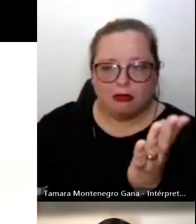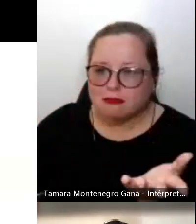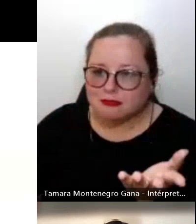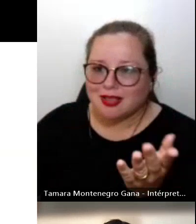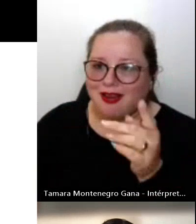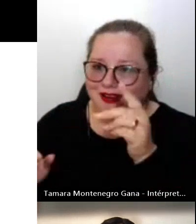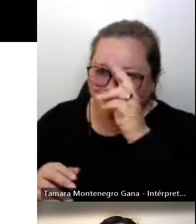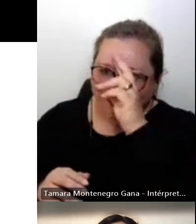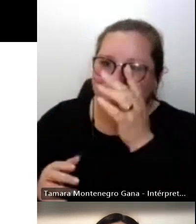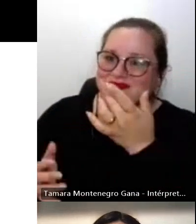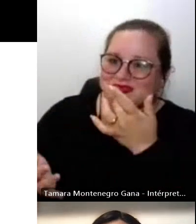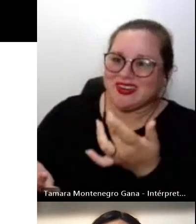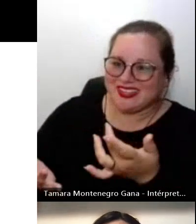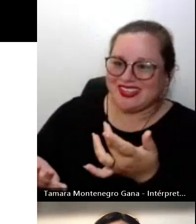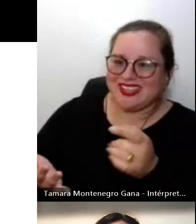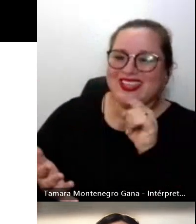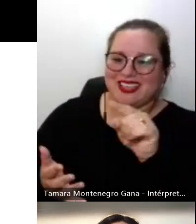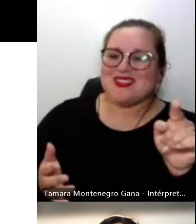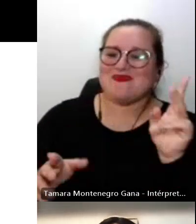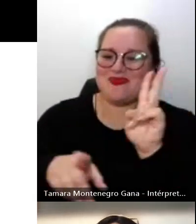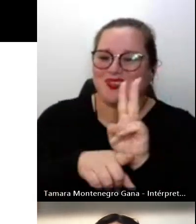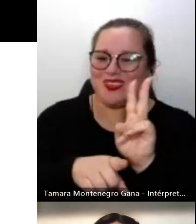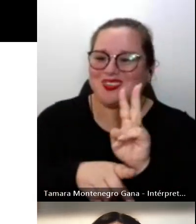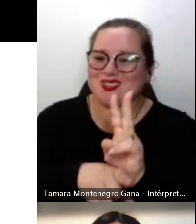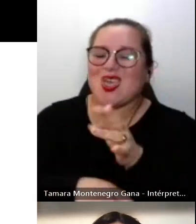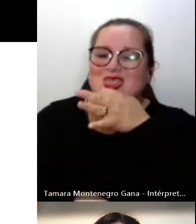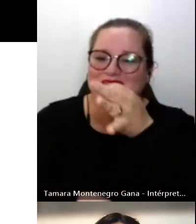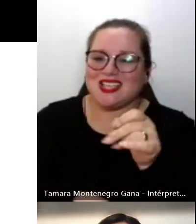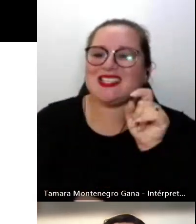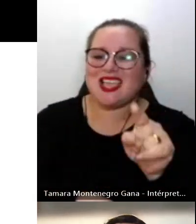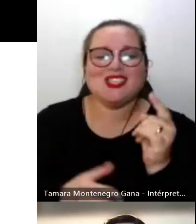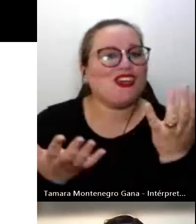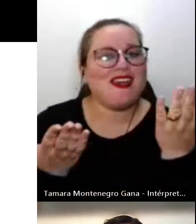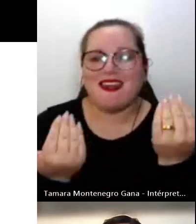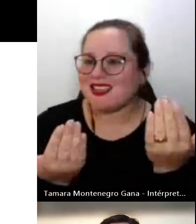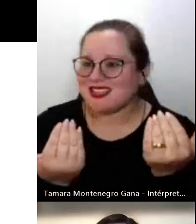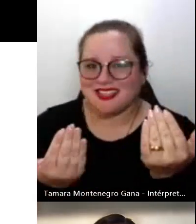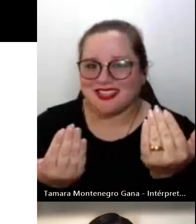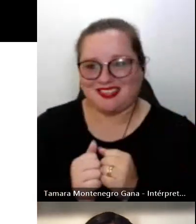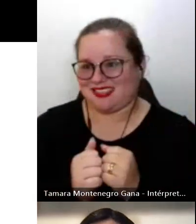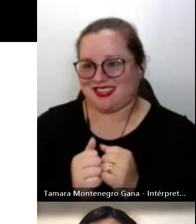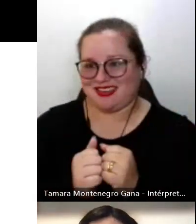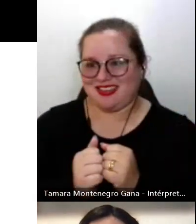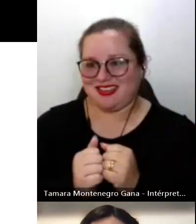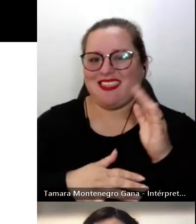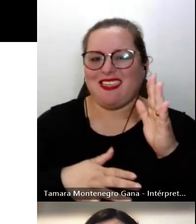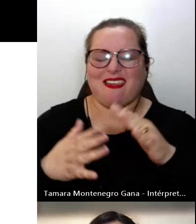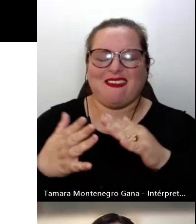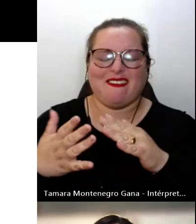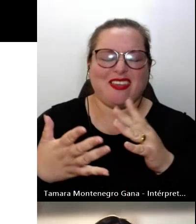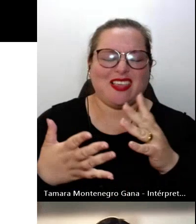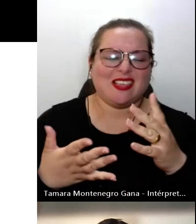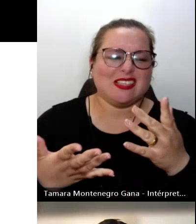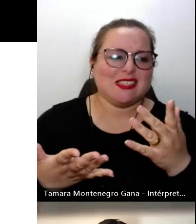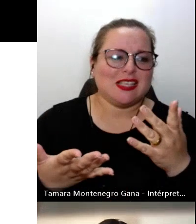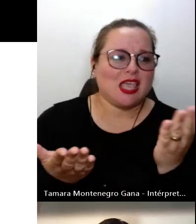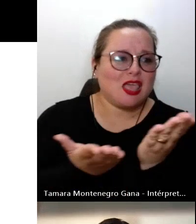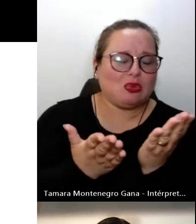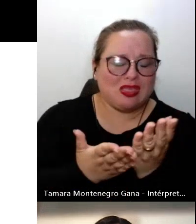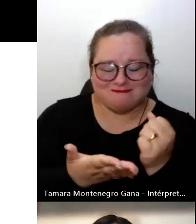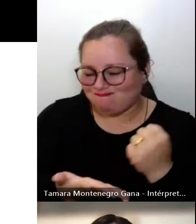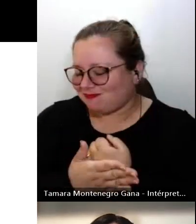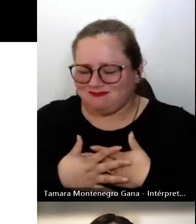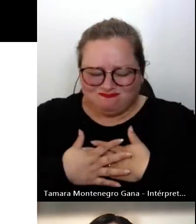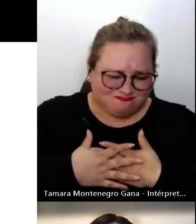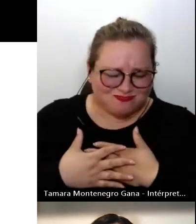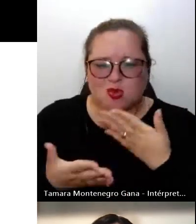eso también es algo que ellos describen como necesario y que muchas veces frustra a los estudiantes sordos cuando tienen